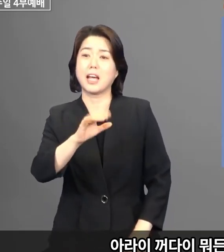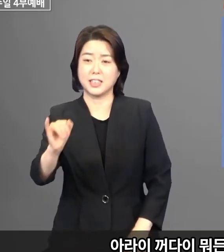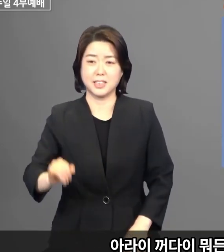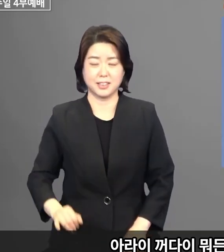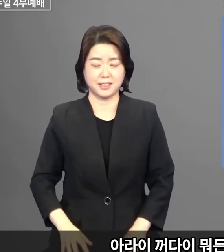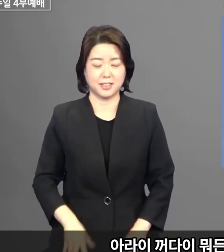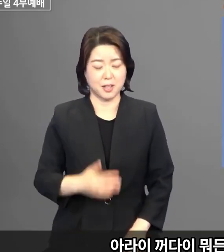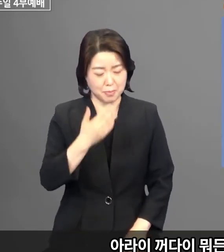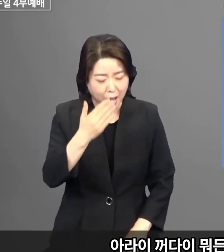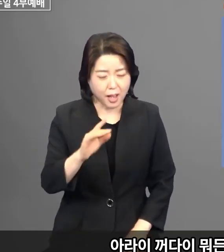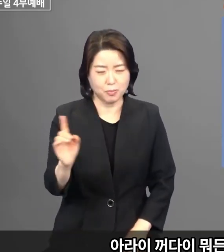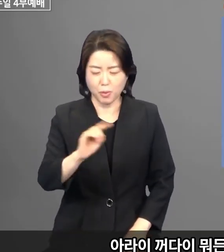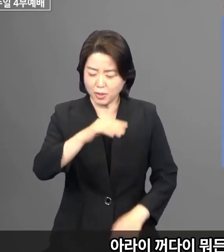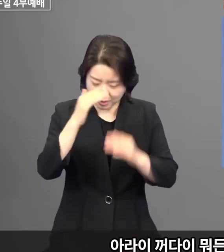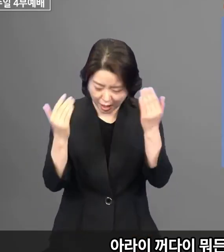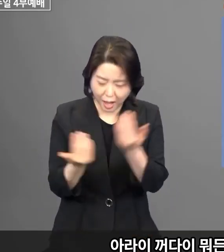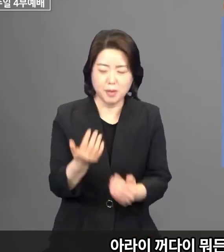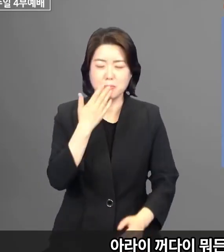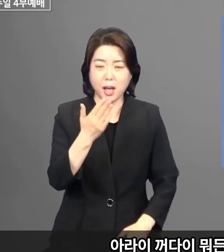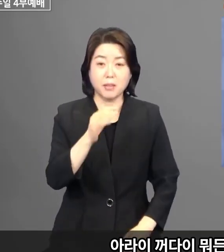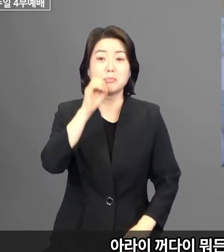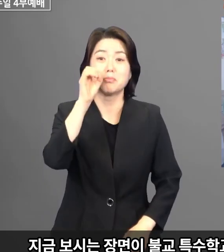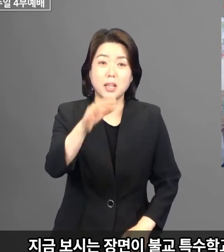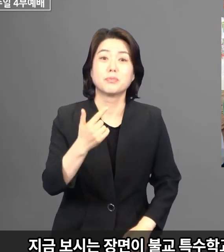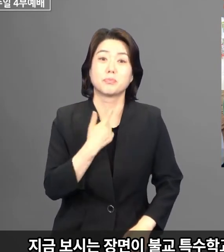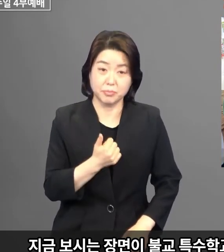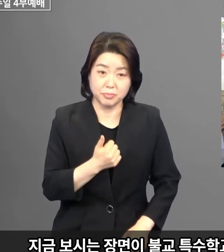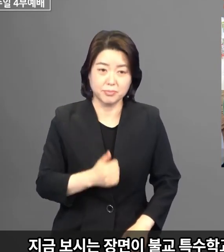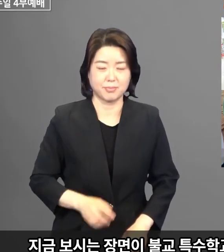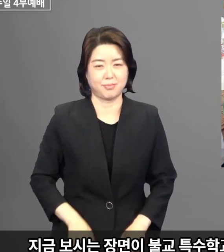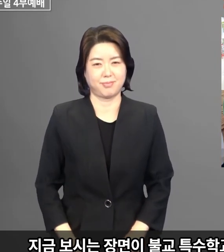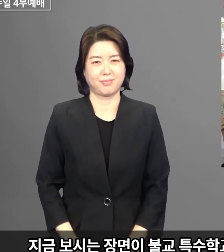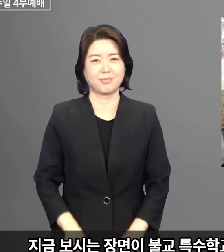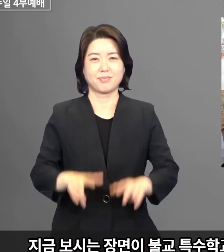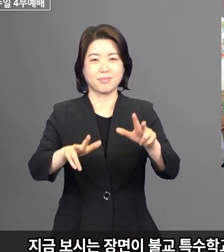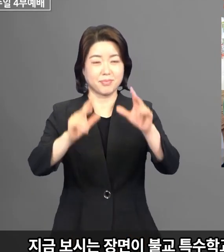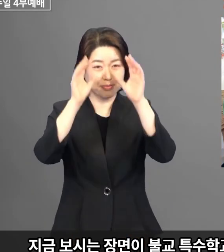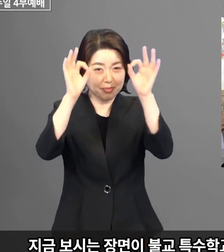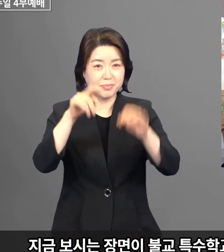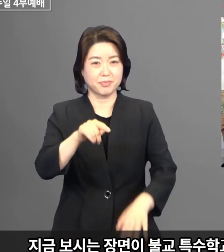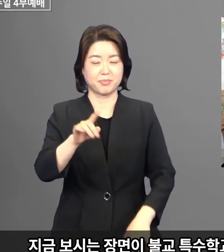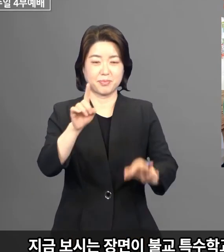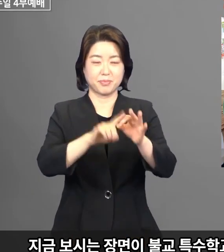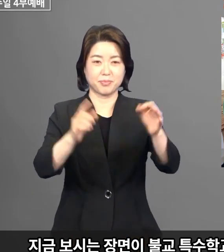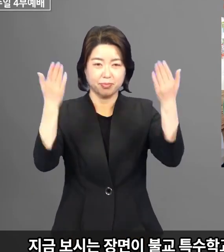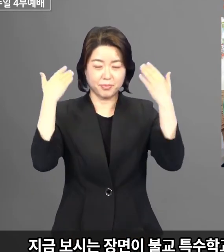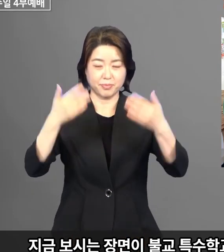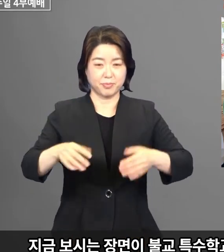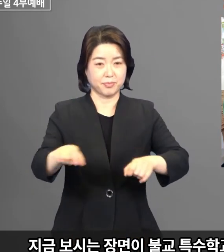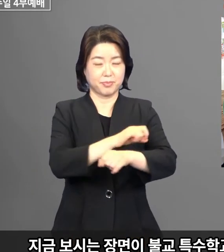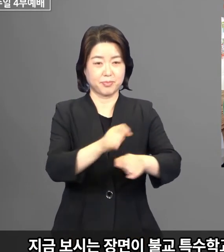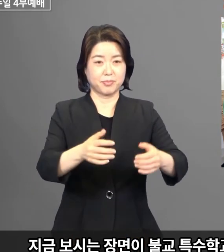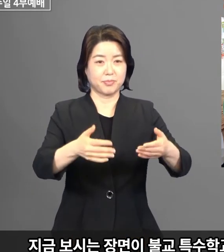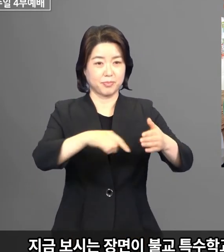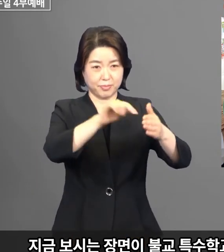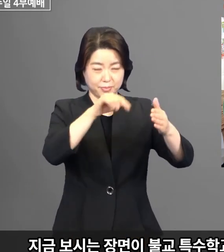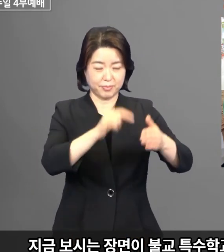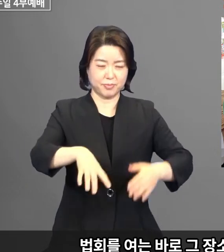뭐든지 가능하다고 했지. 지금 보시는 장면이 불교 특수학교 설립 이후에 처음으로